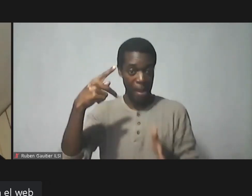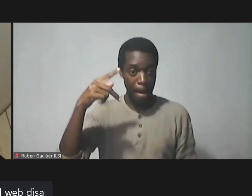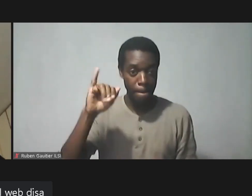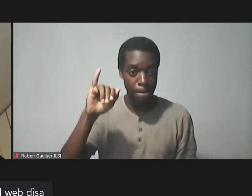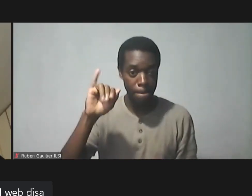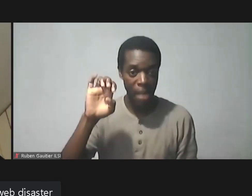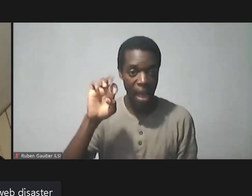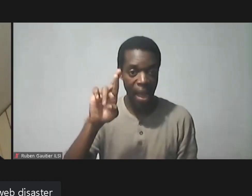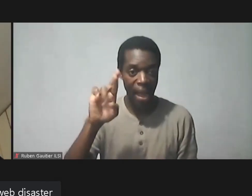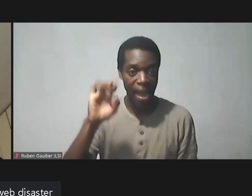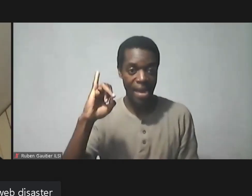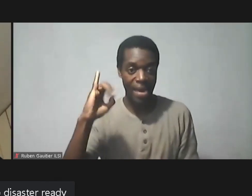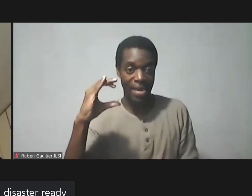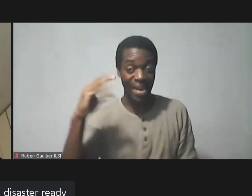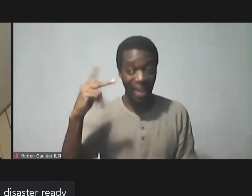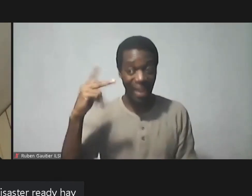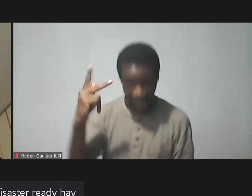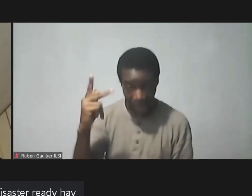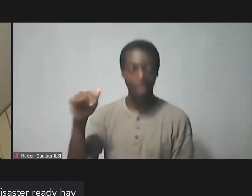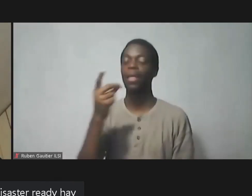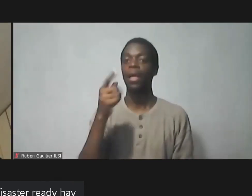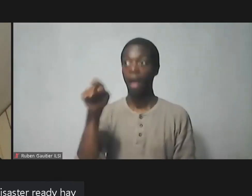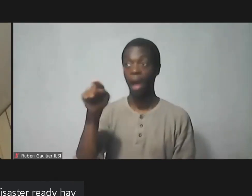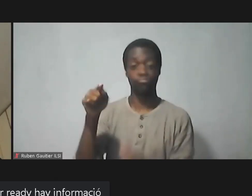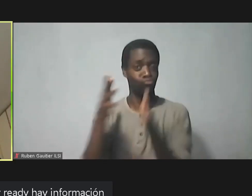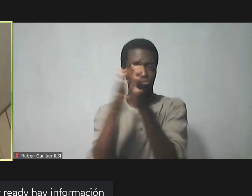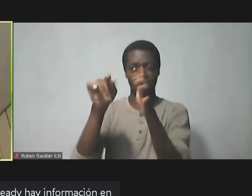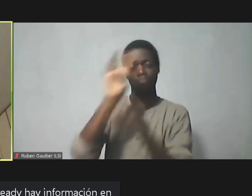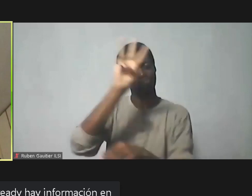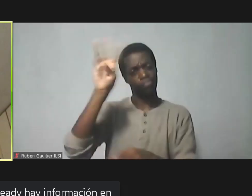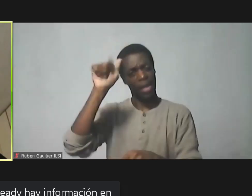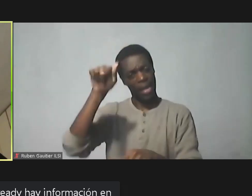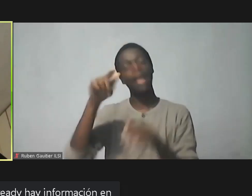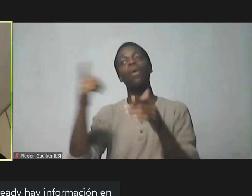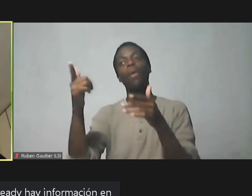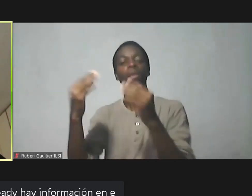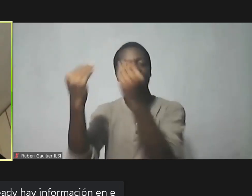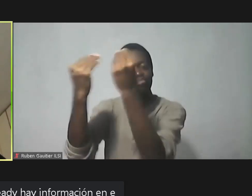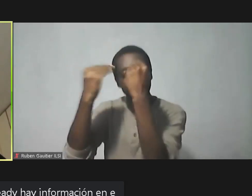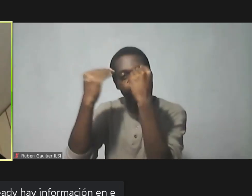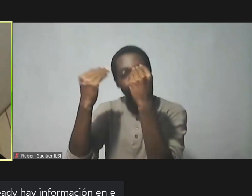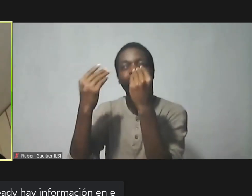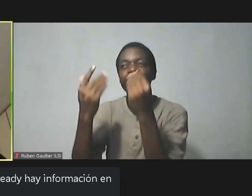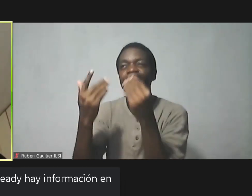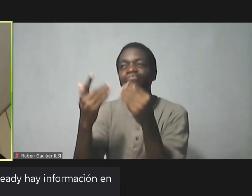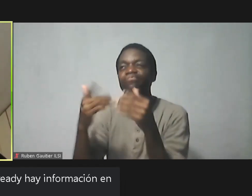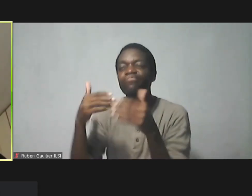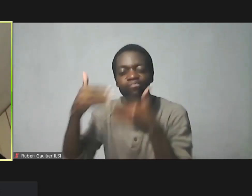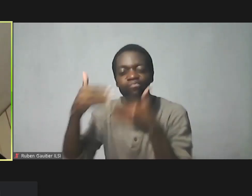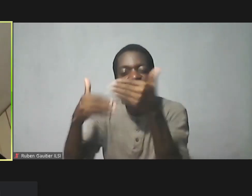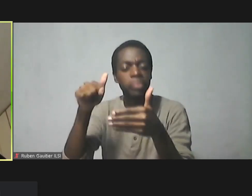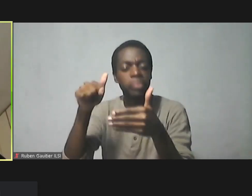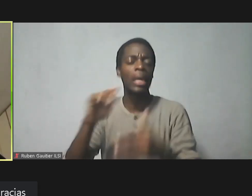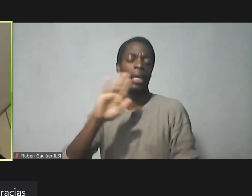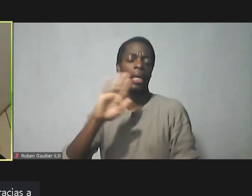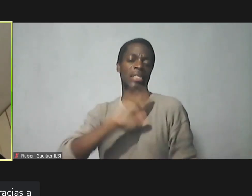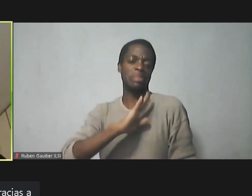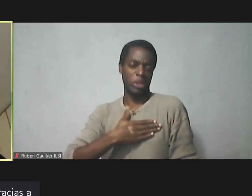lo hice en español. Ya. Bueno, gracias entonces, por tener esa información. Gracias a usted.